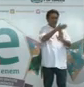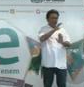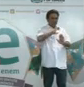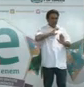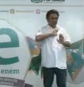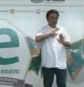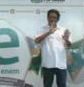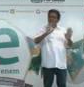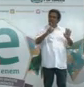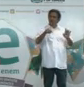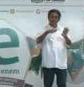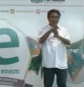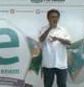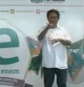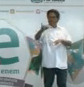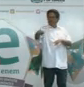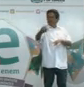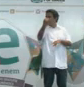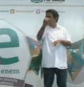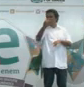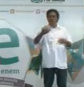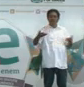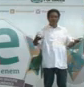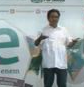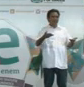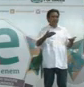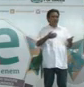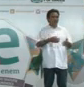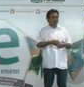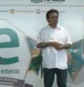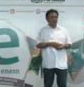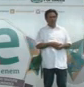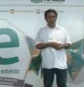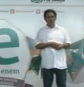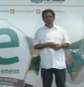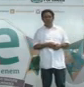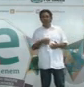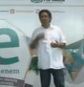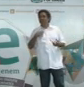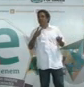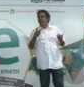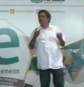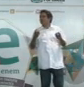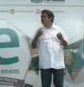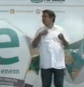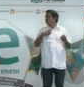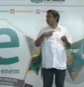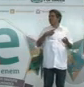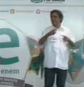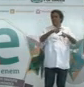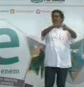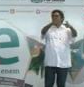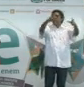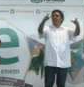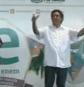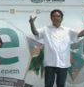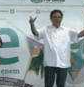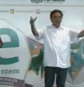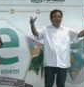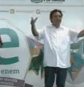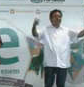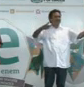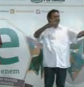esse negócio, tá bom? A oportunidade em si. Aí eu estou percebendo que é por isso que tem mais gente.